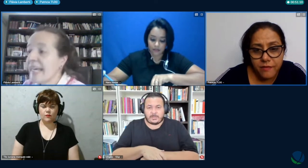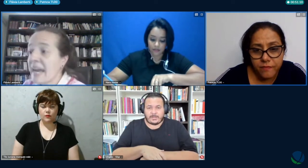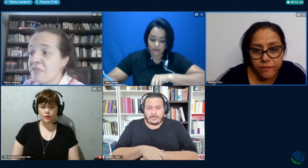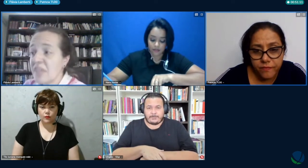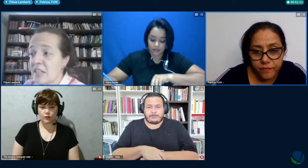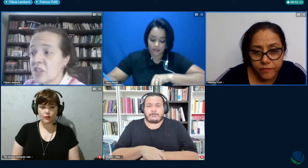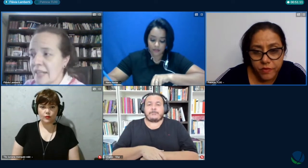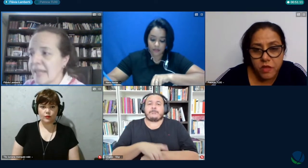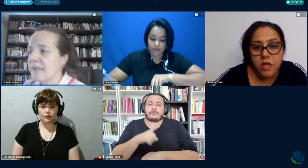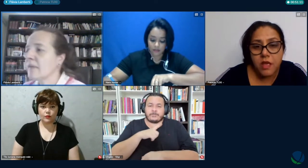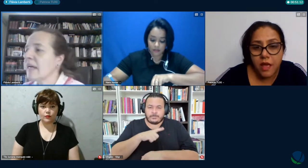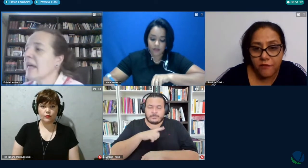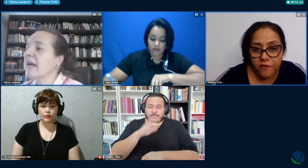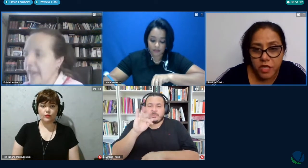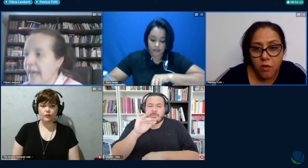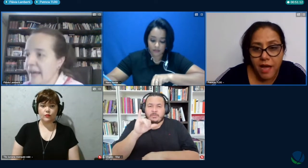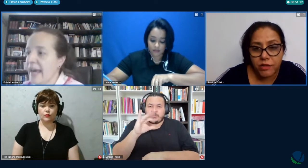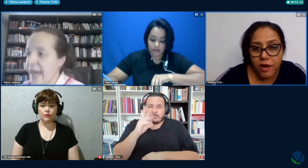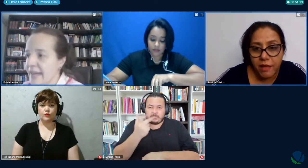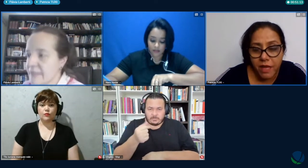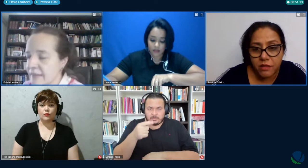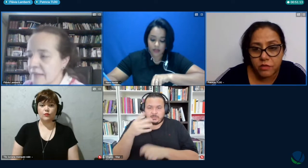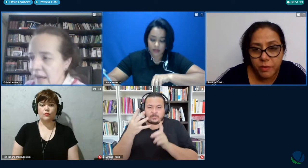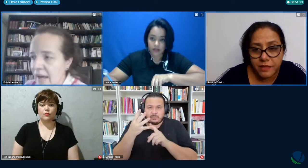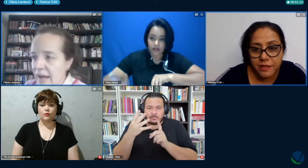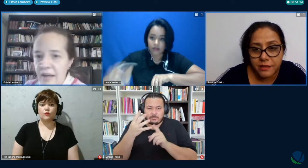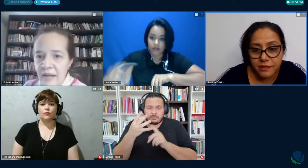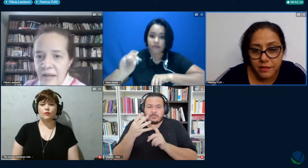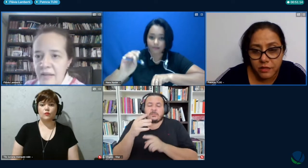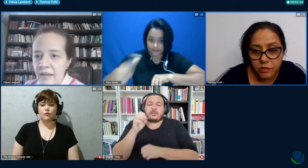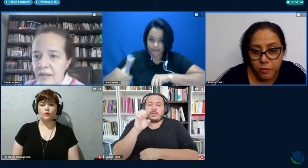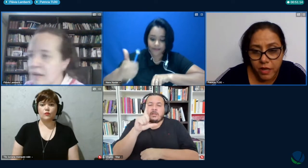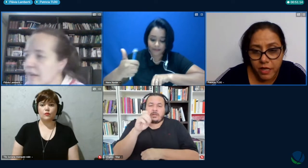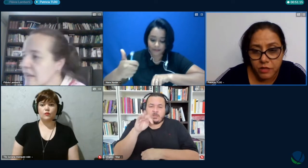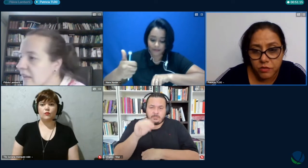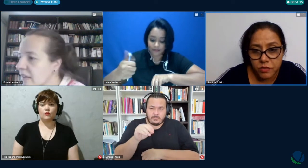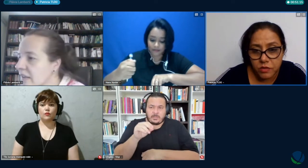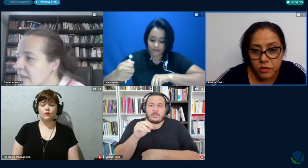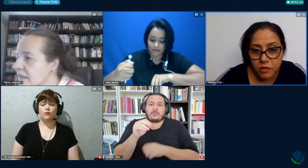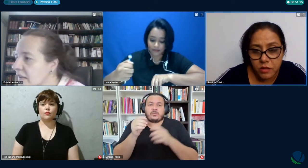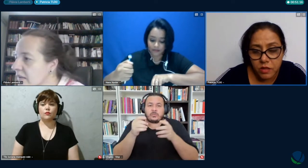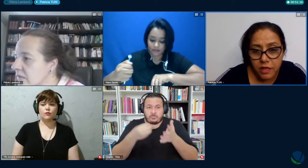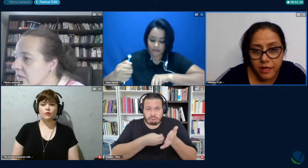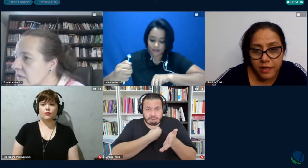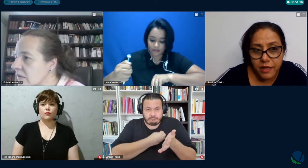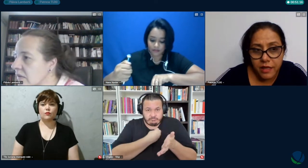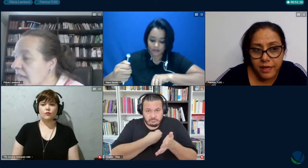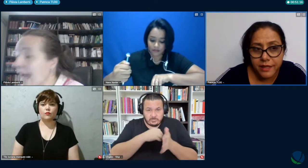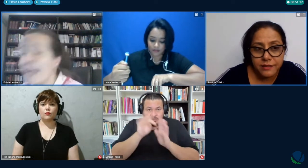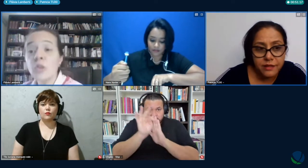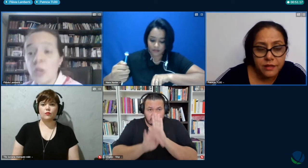Aí tem a ficha, né? A ficha 4, elementos presentes em textos poéticos.